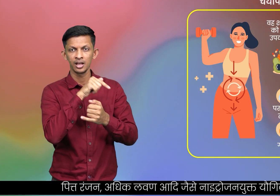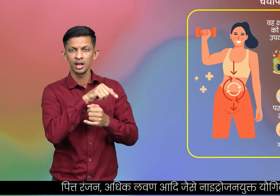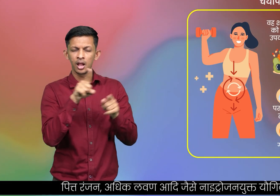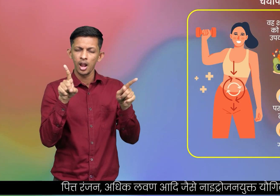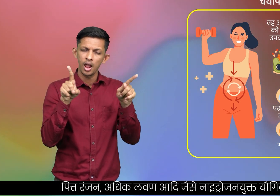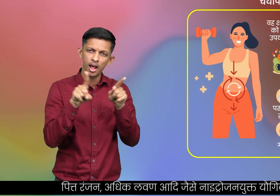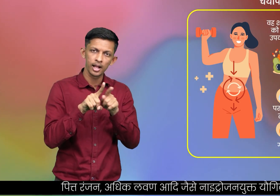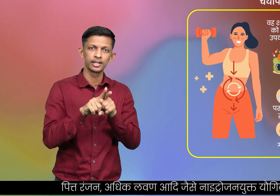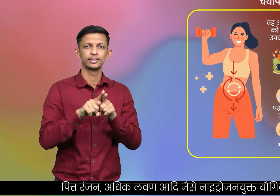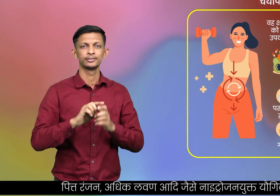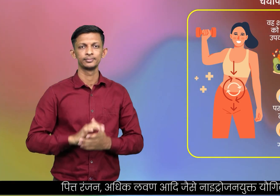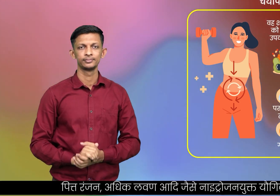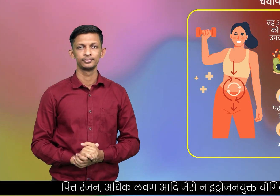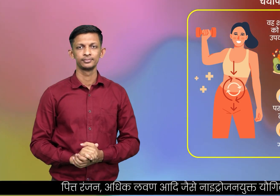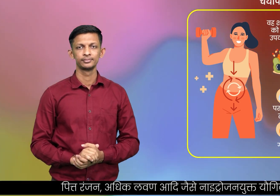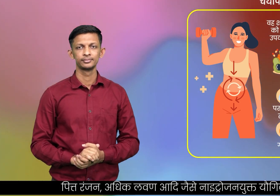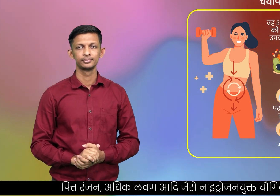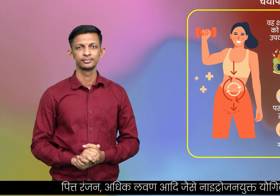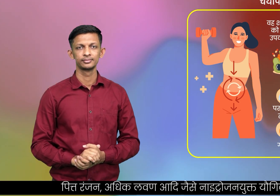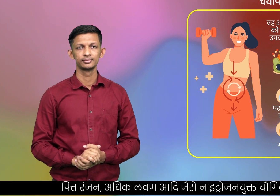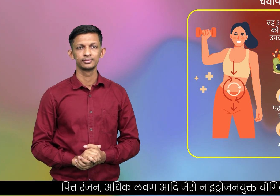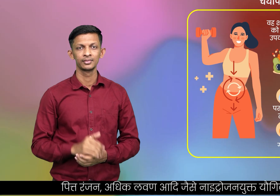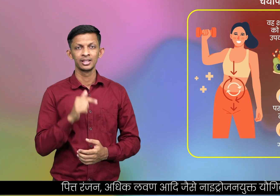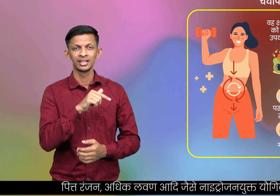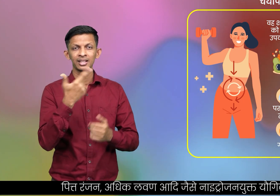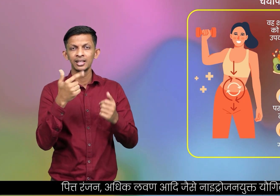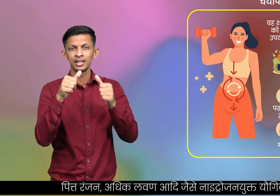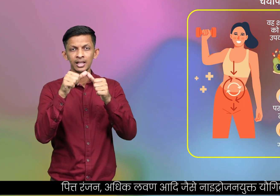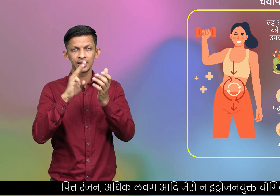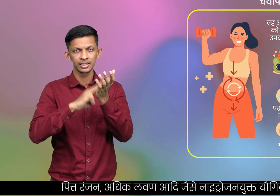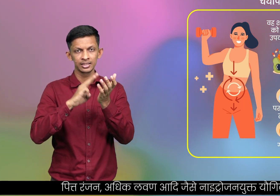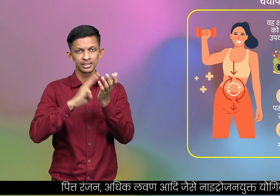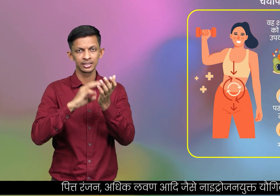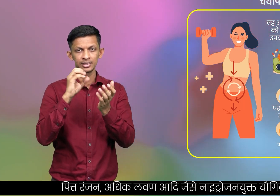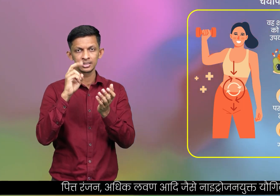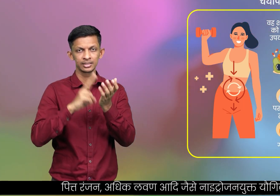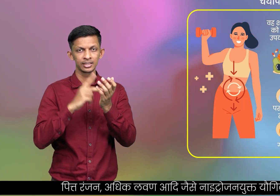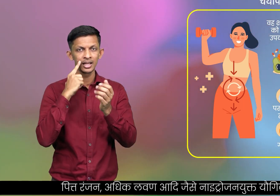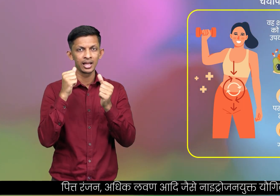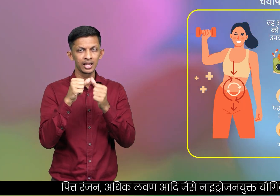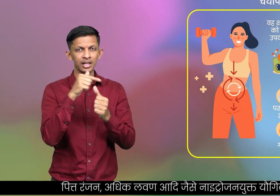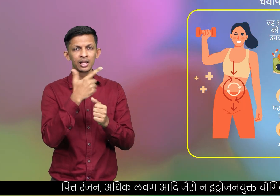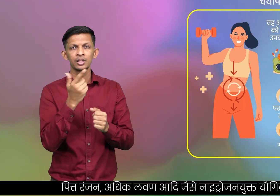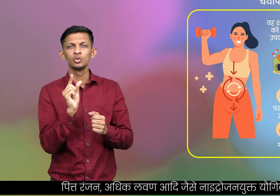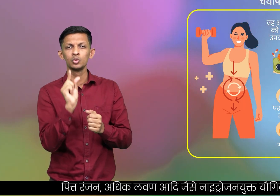पित्तरंजन, अधिक लवण आदि जैसे नाइट्रोयुक्त गैनिक शामिल हैं।